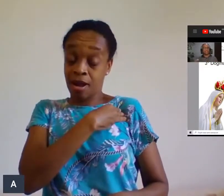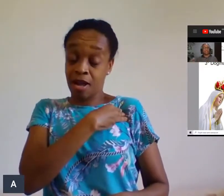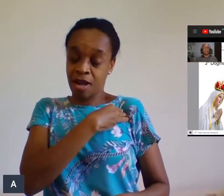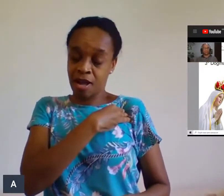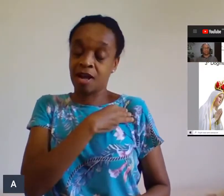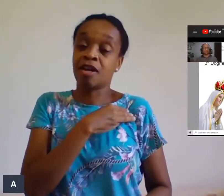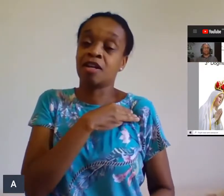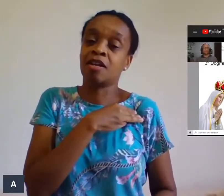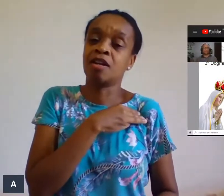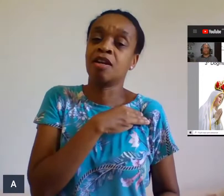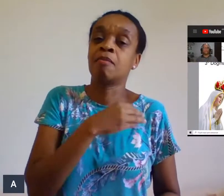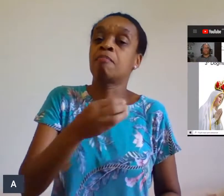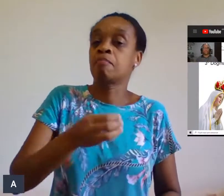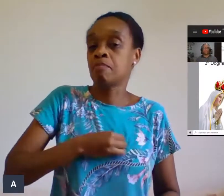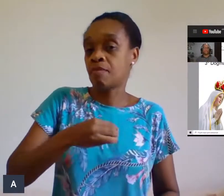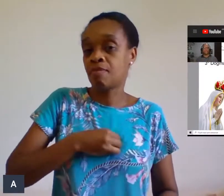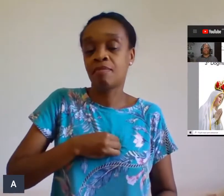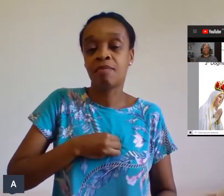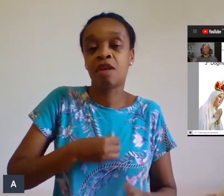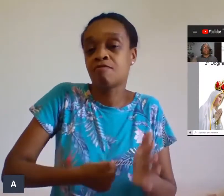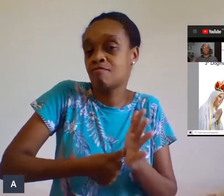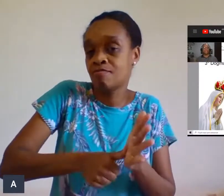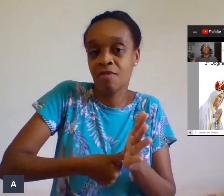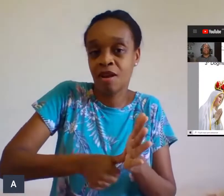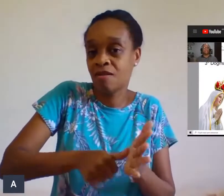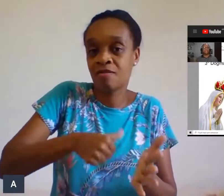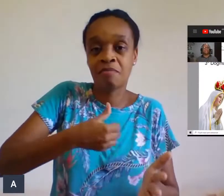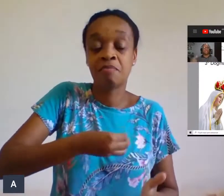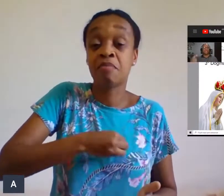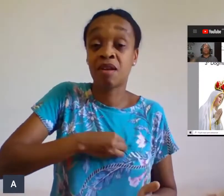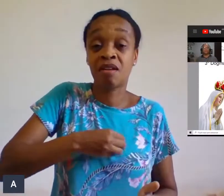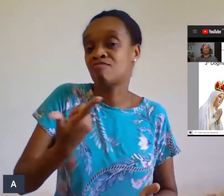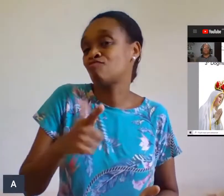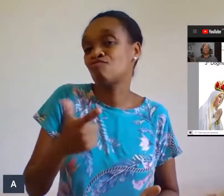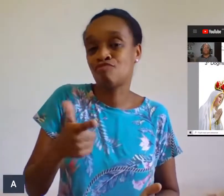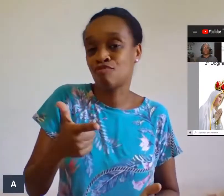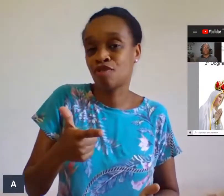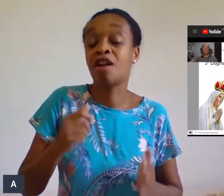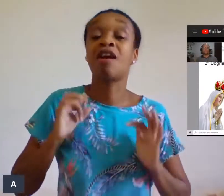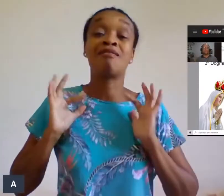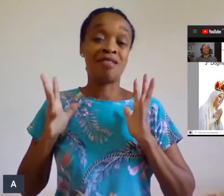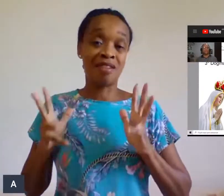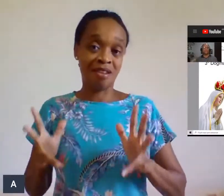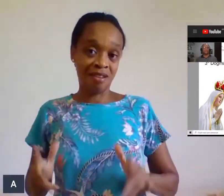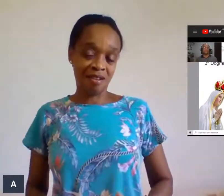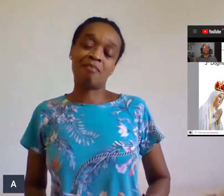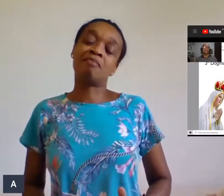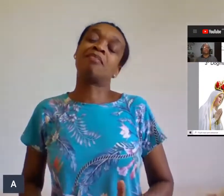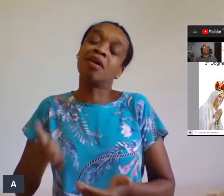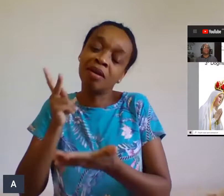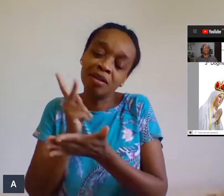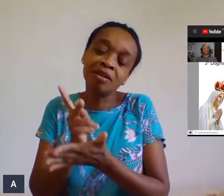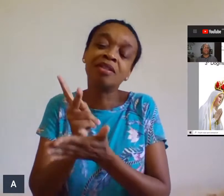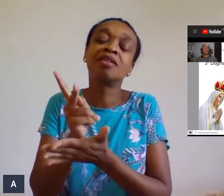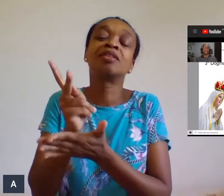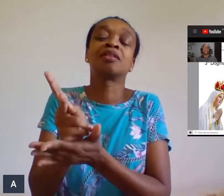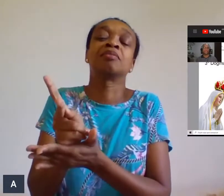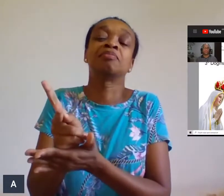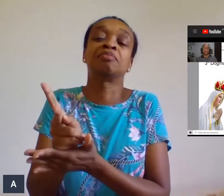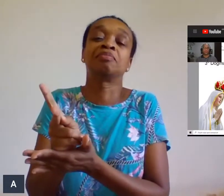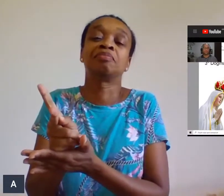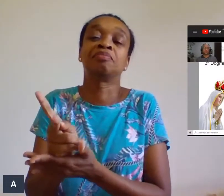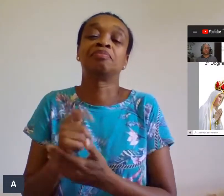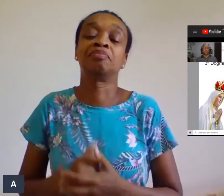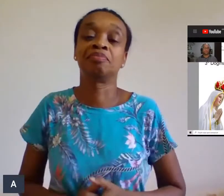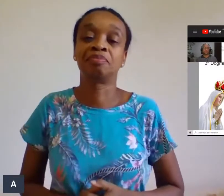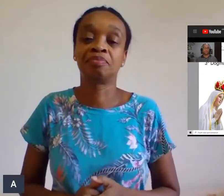ele declarou que Nossa Senhora está imune a toda mancha de pecado